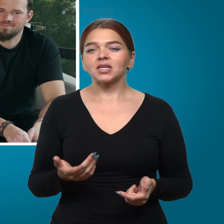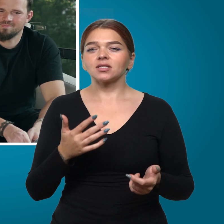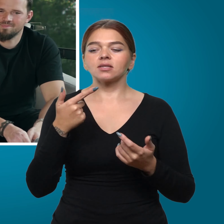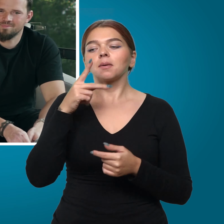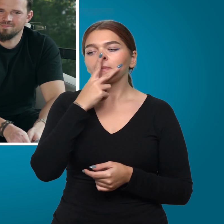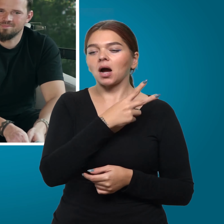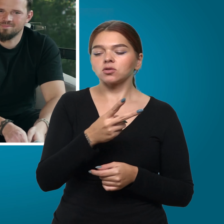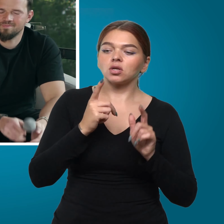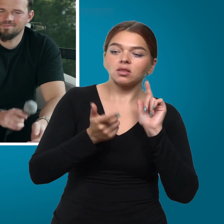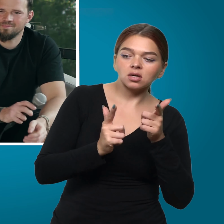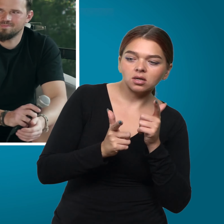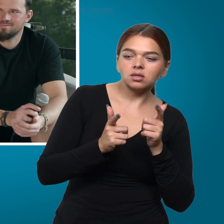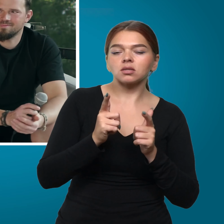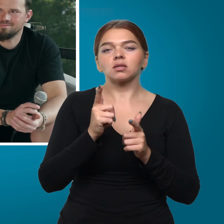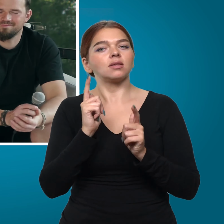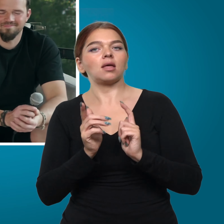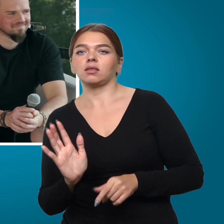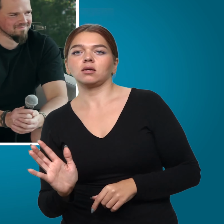gyvenimui.